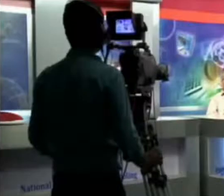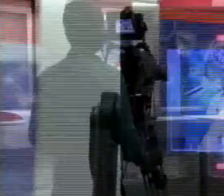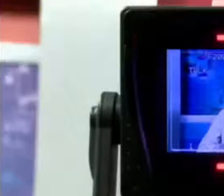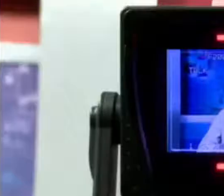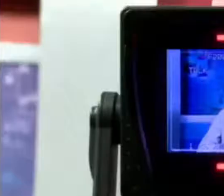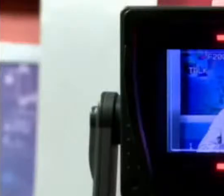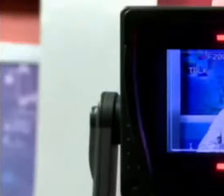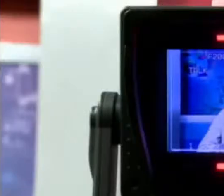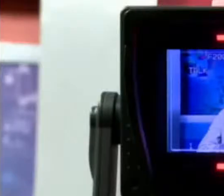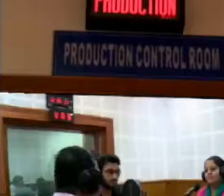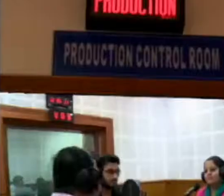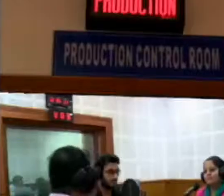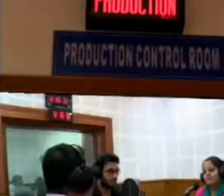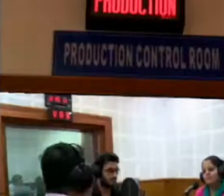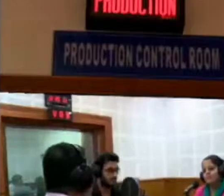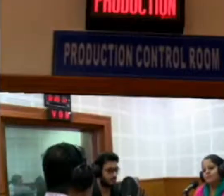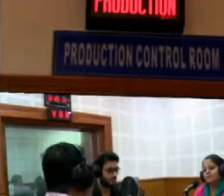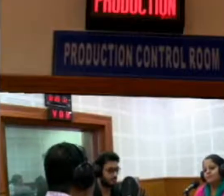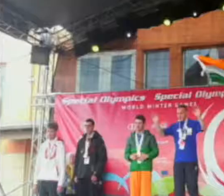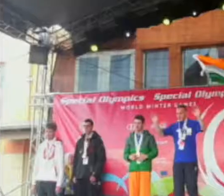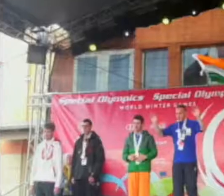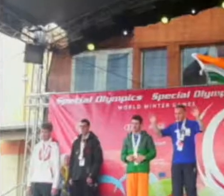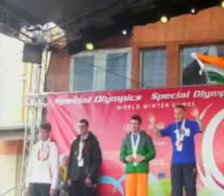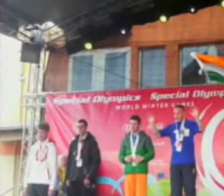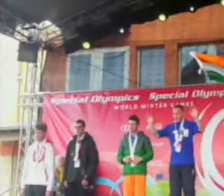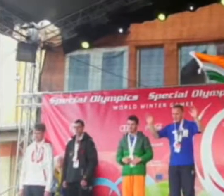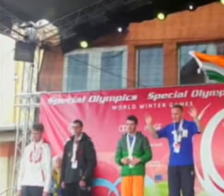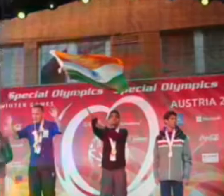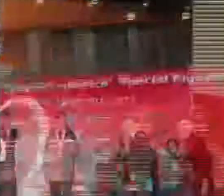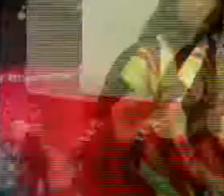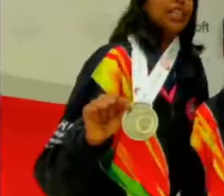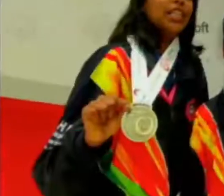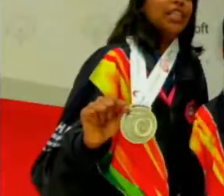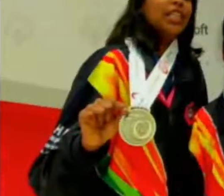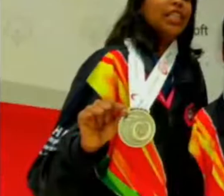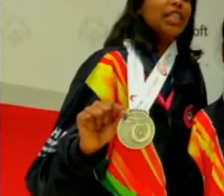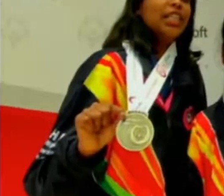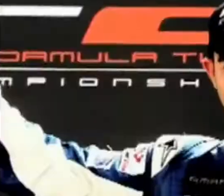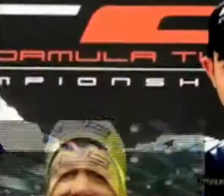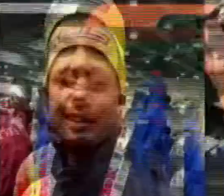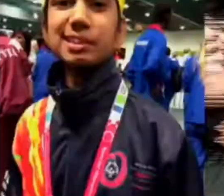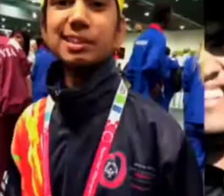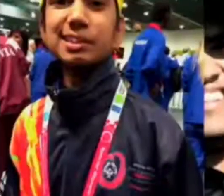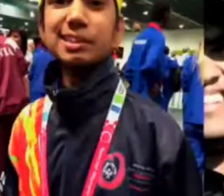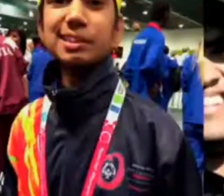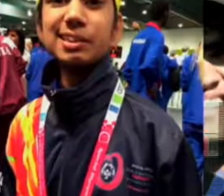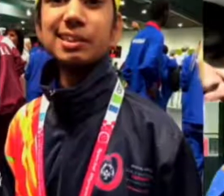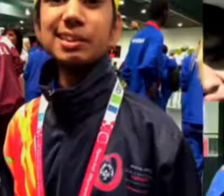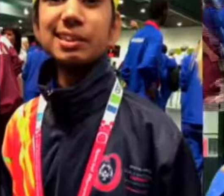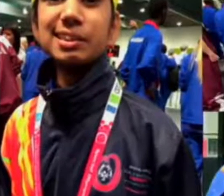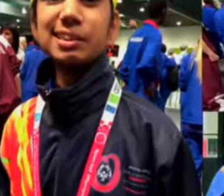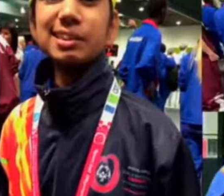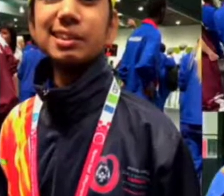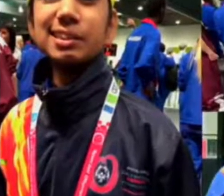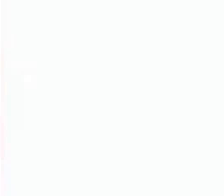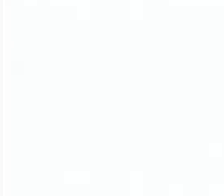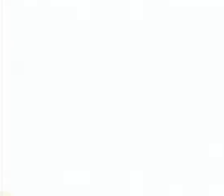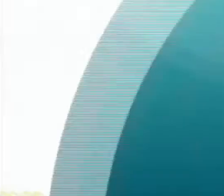बने हम, अपना रास्ता स्वयं चुने। कोई मन